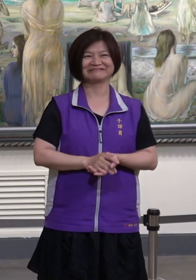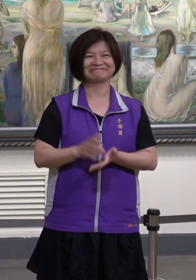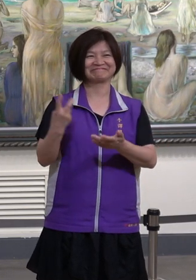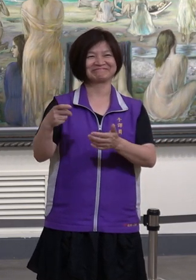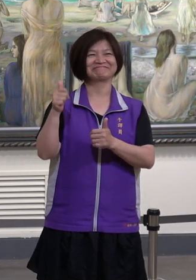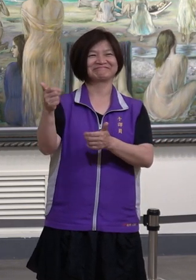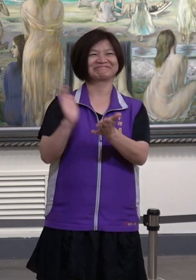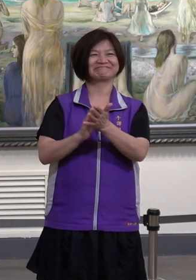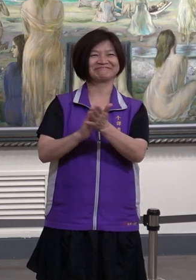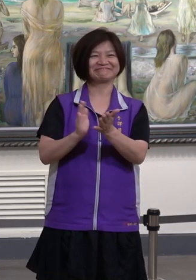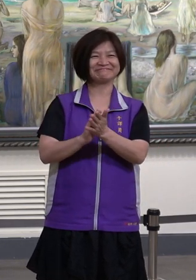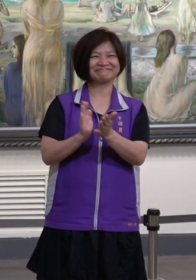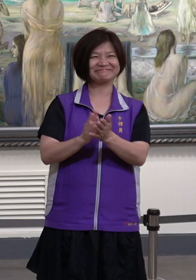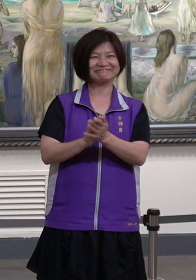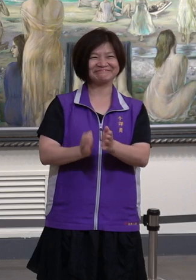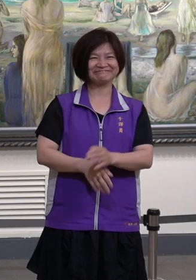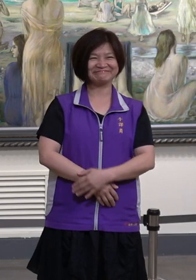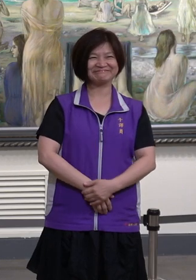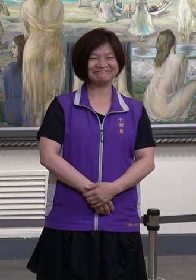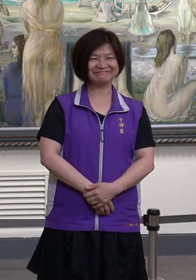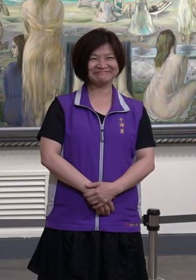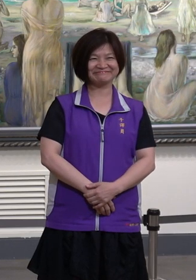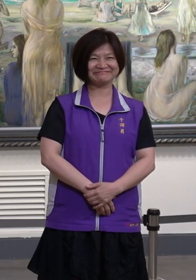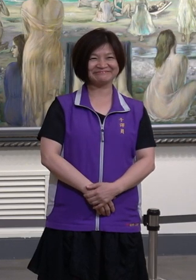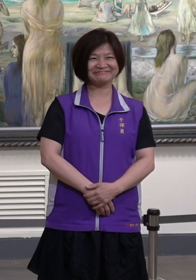哎，再喊他好了。